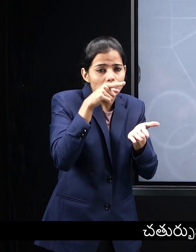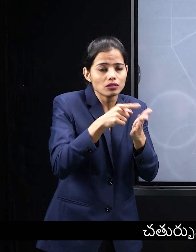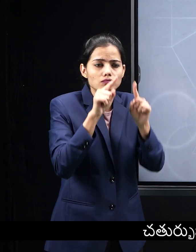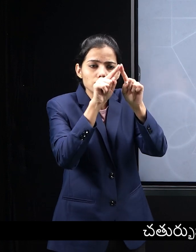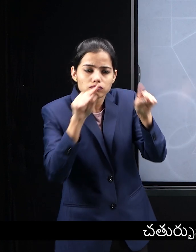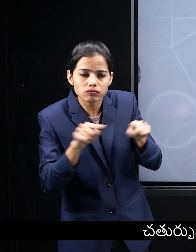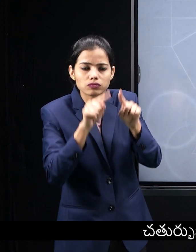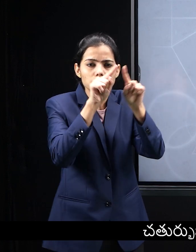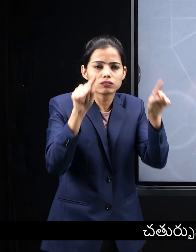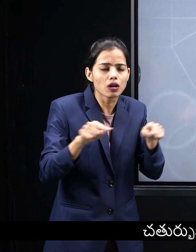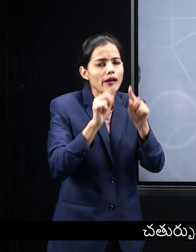ప్రాపర్టీ.